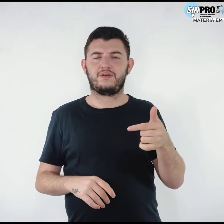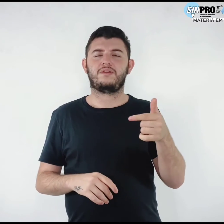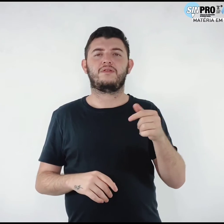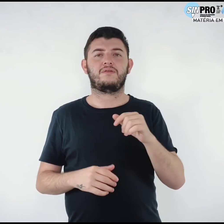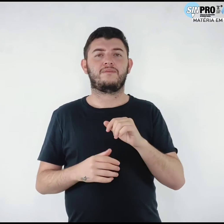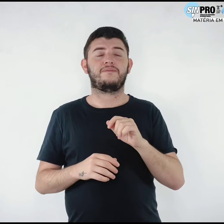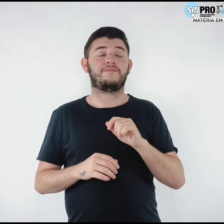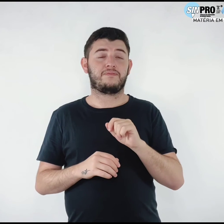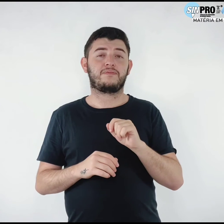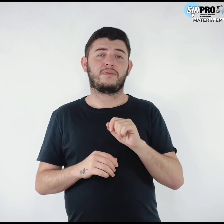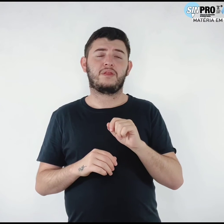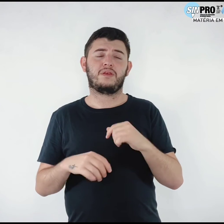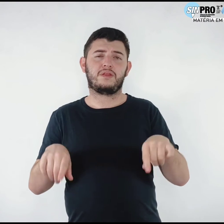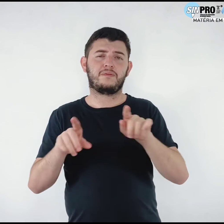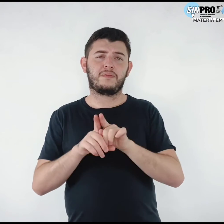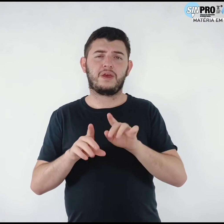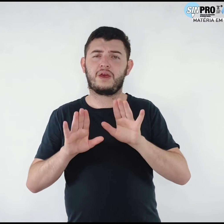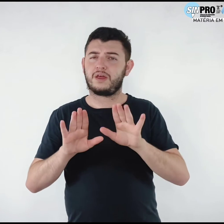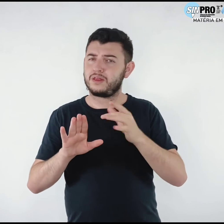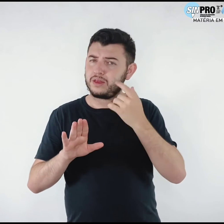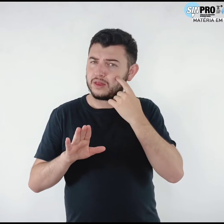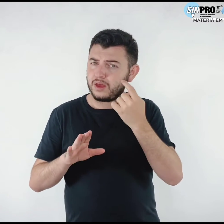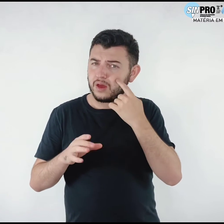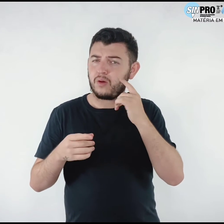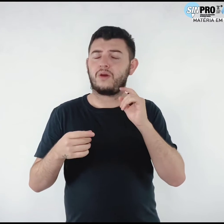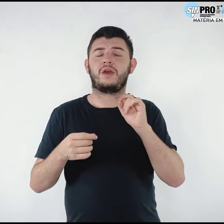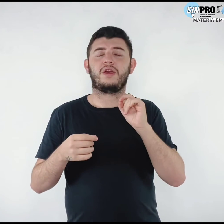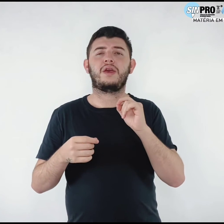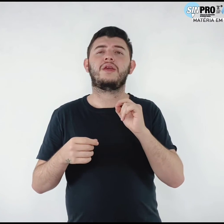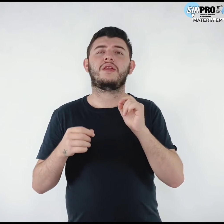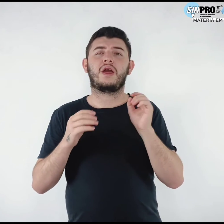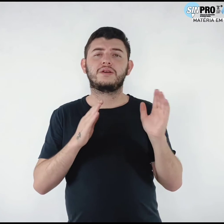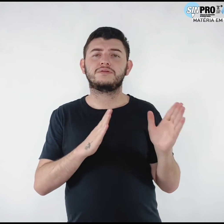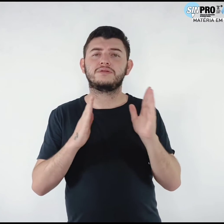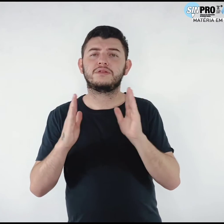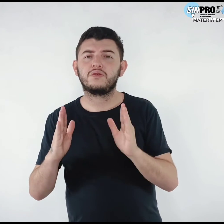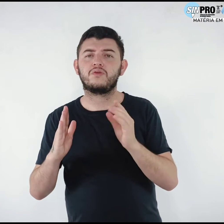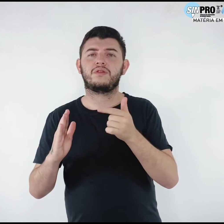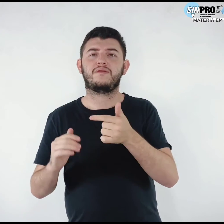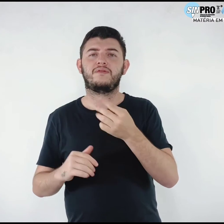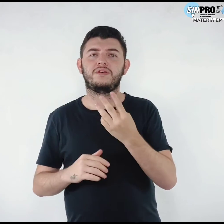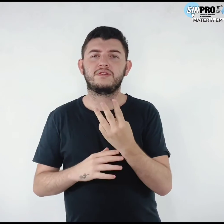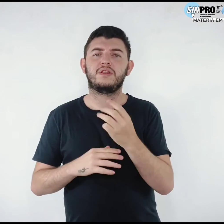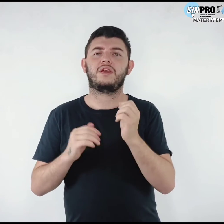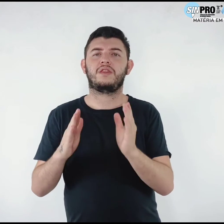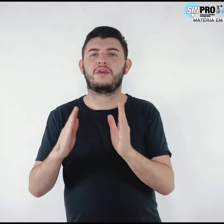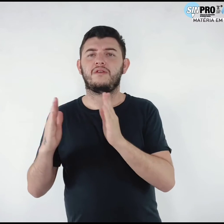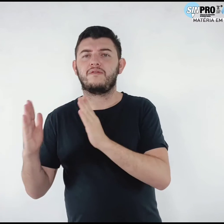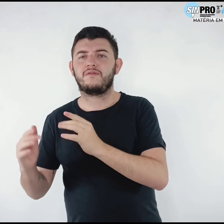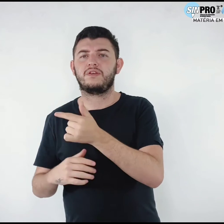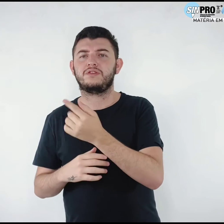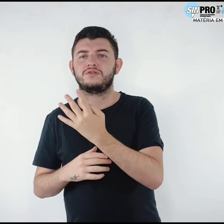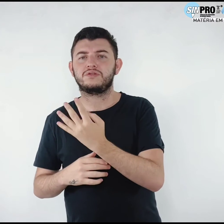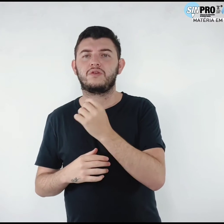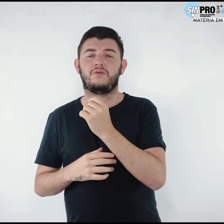e, em seguida, nos dias 23 e 24 de abril, a segunda e a terceira